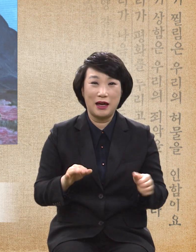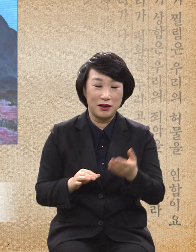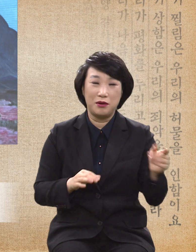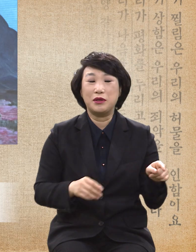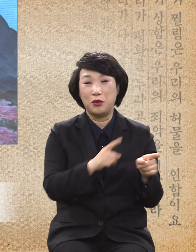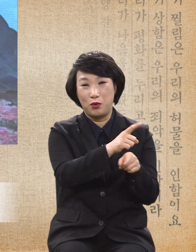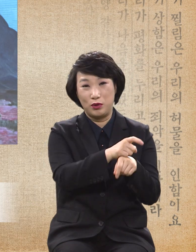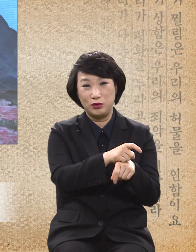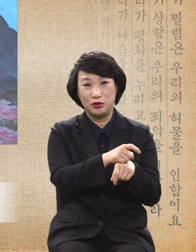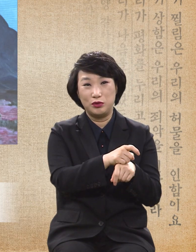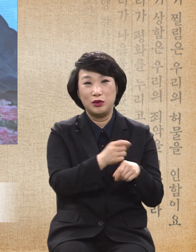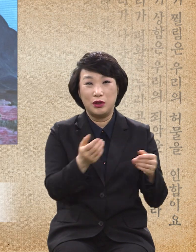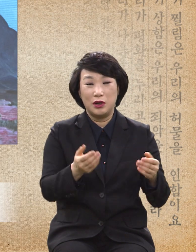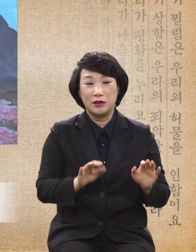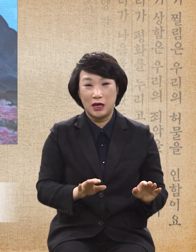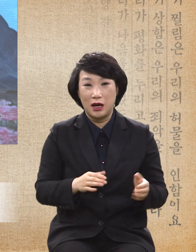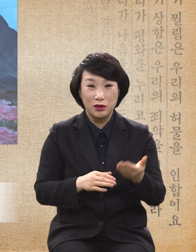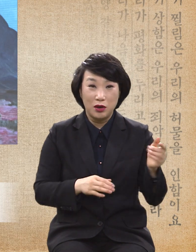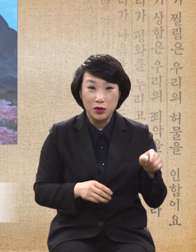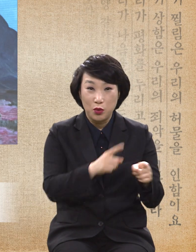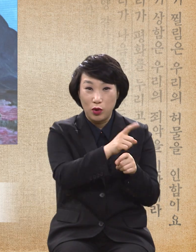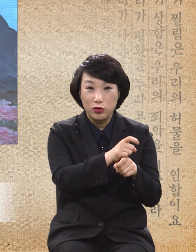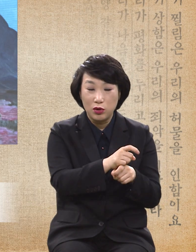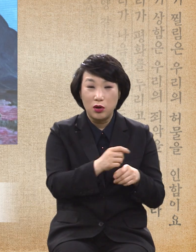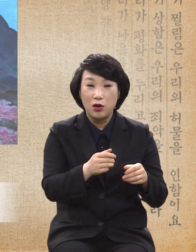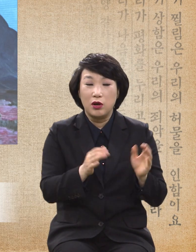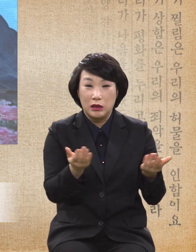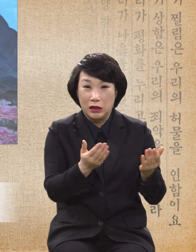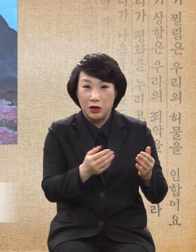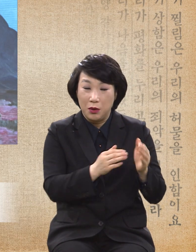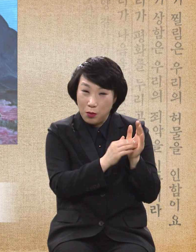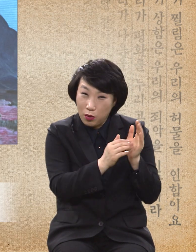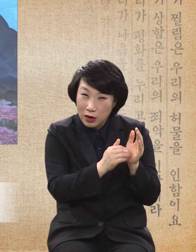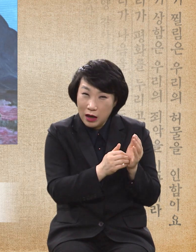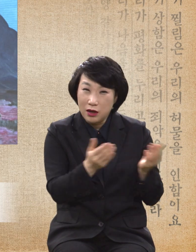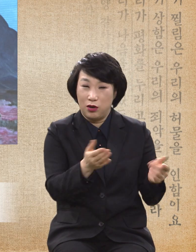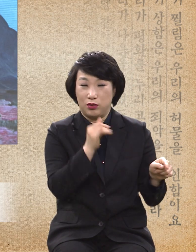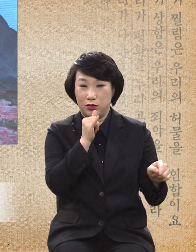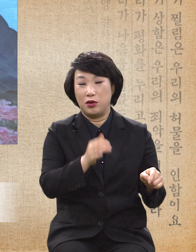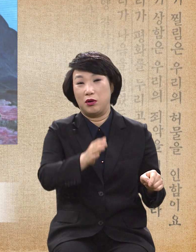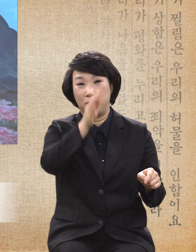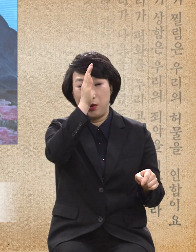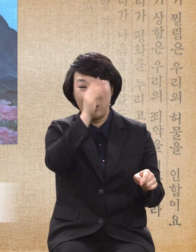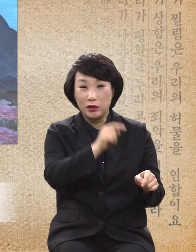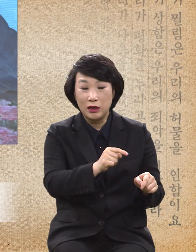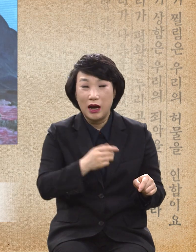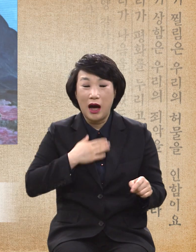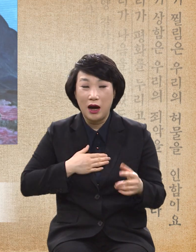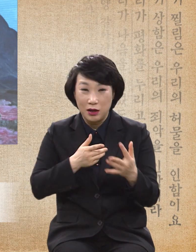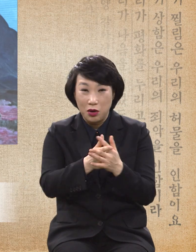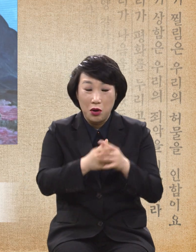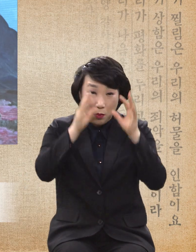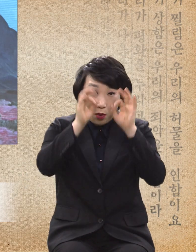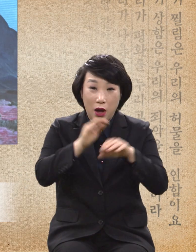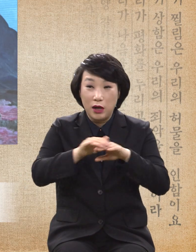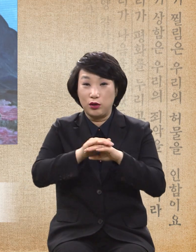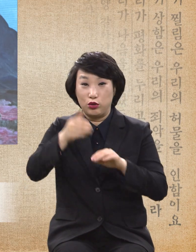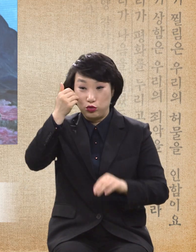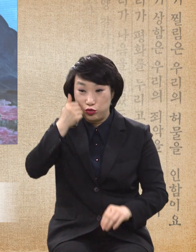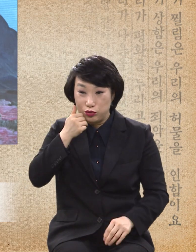요런 원수는 몰래 역사하잖아. 이 질병 요놈을 알고 보고 해결할